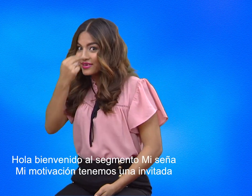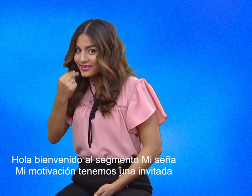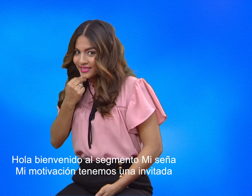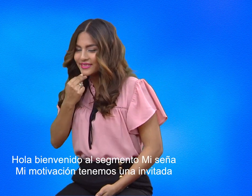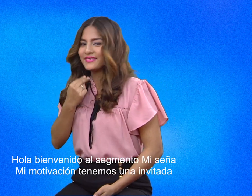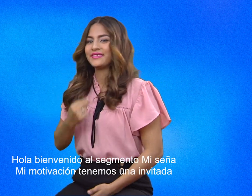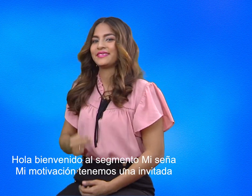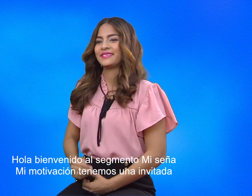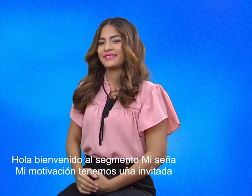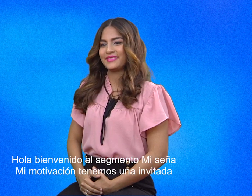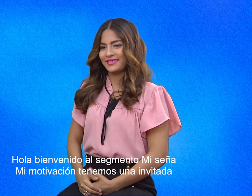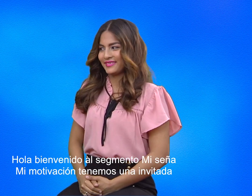invitada.